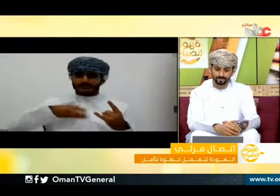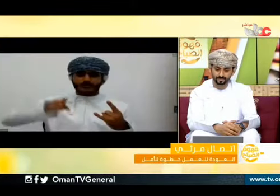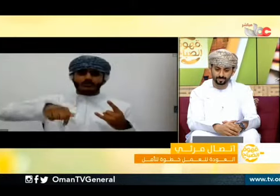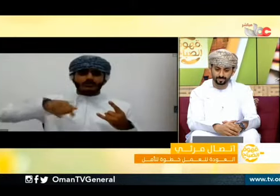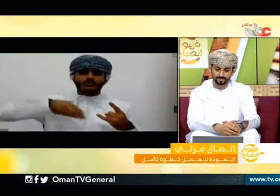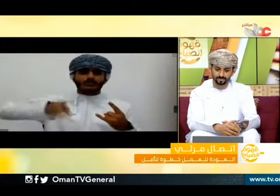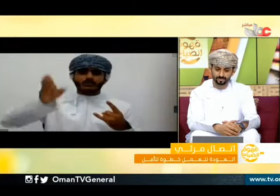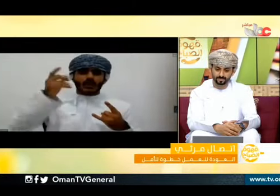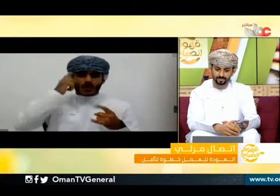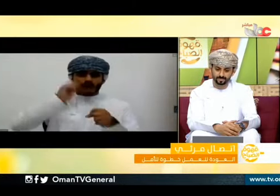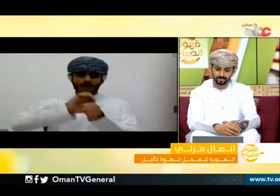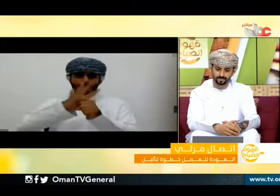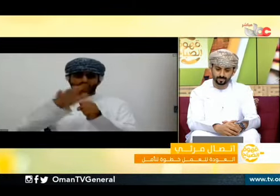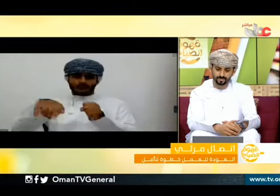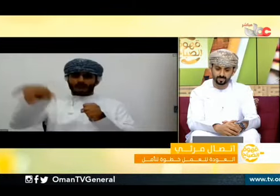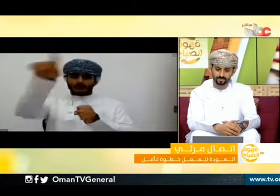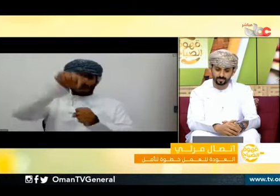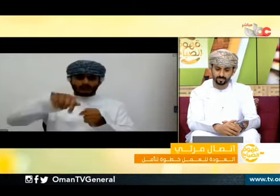للدوام